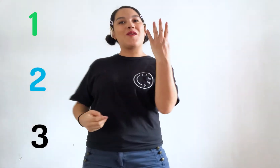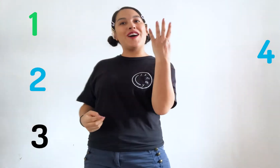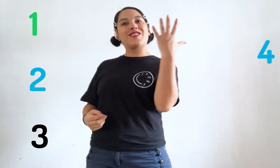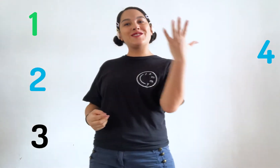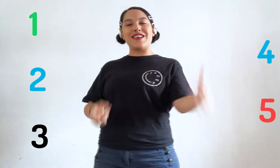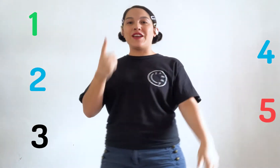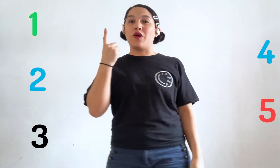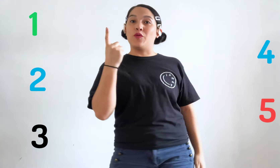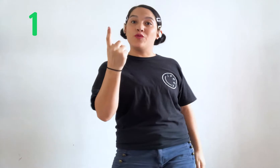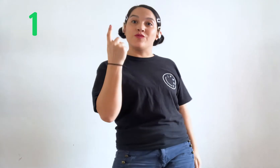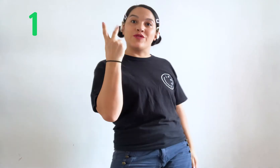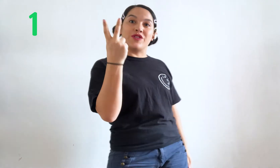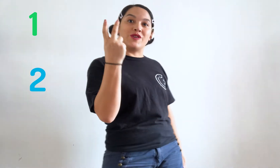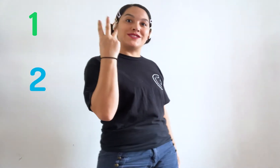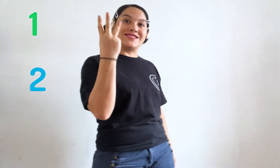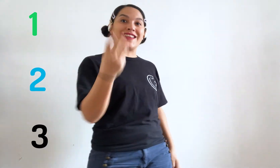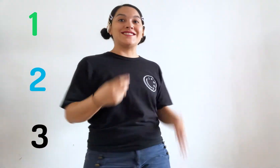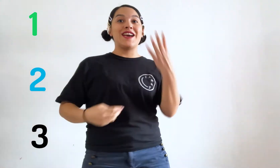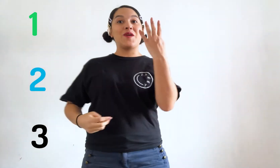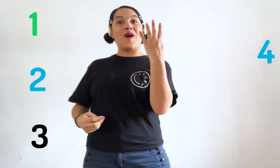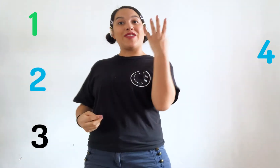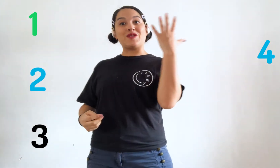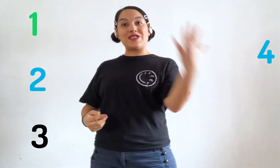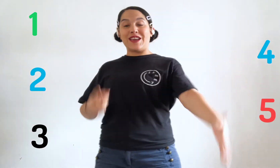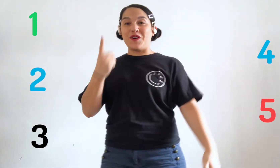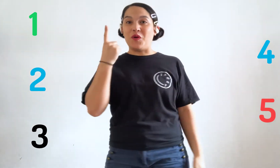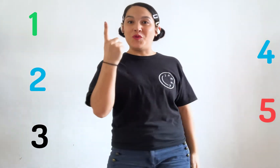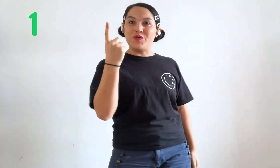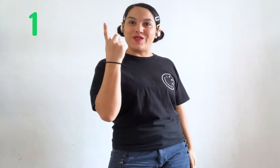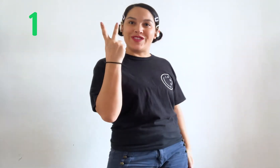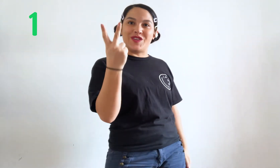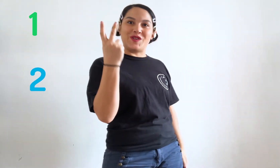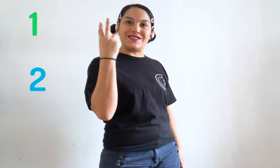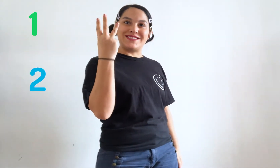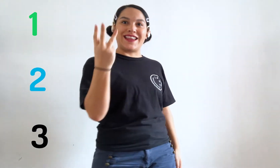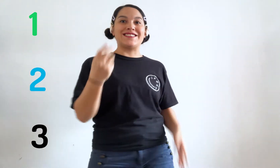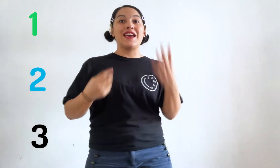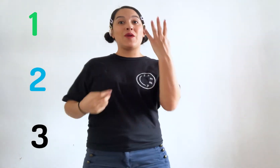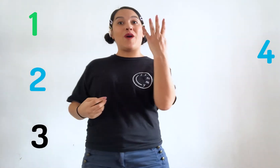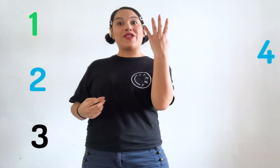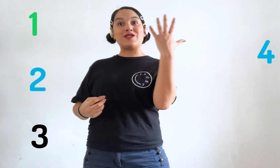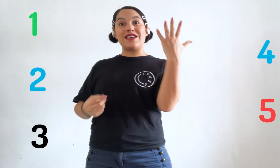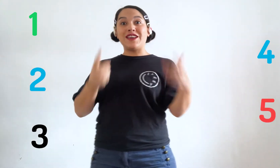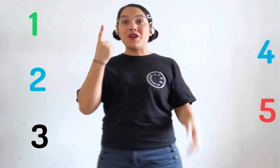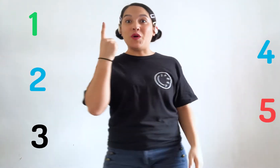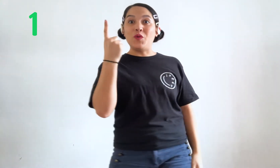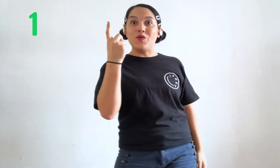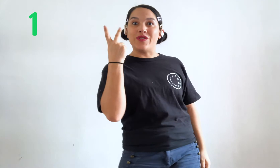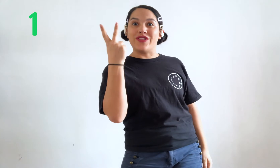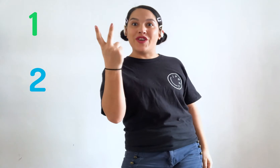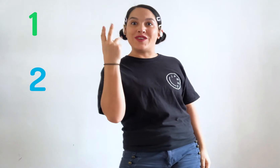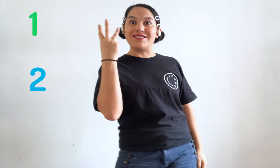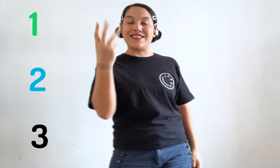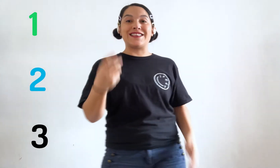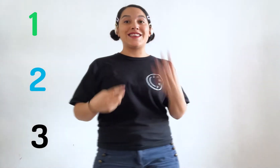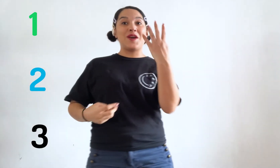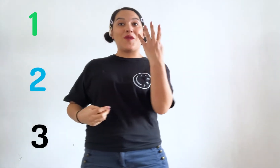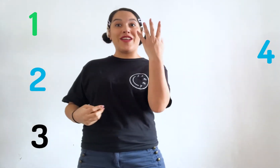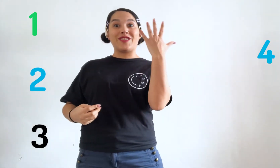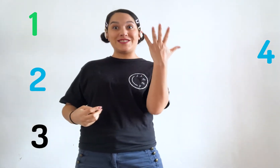4, 5. 1, 2, 3, 4, 5. 1, 2, 3, 4, 5. 1, 2, 3, 4,